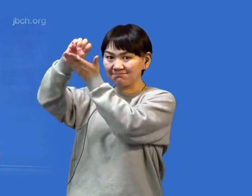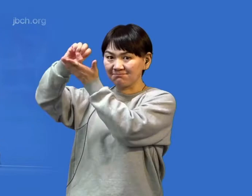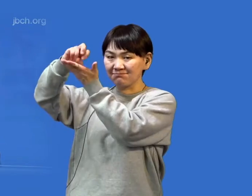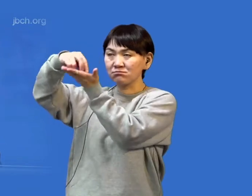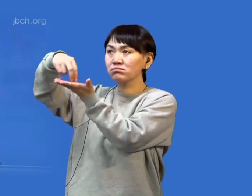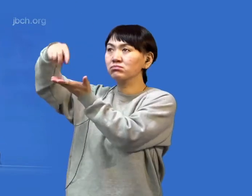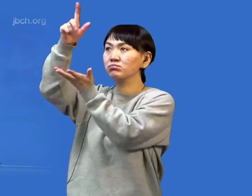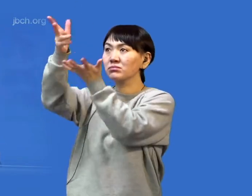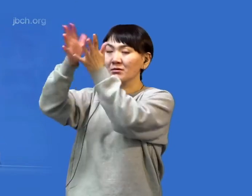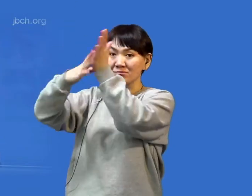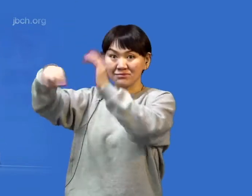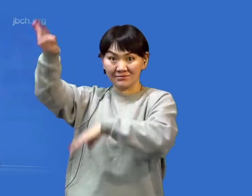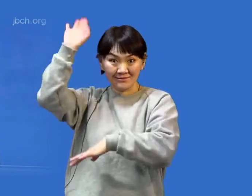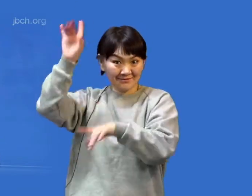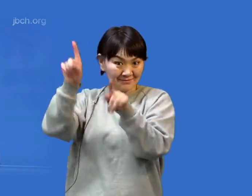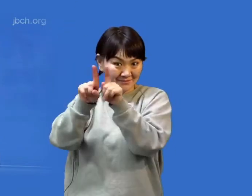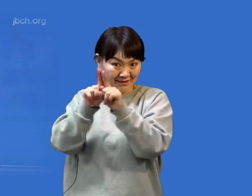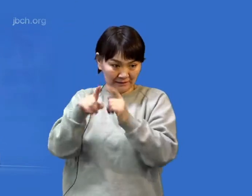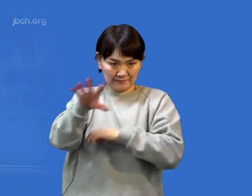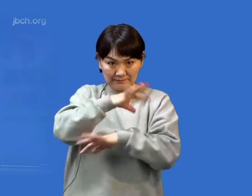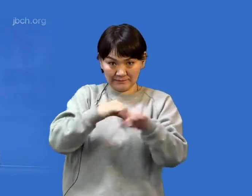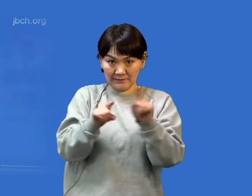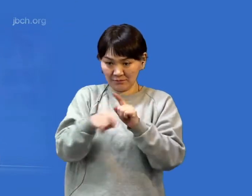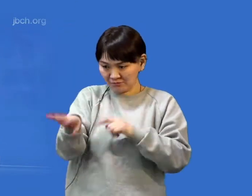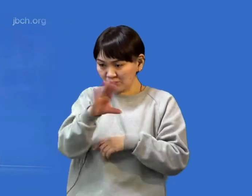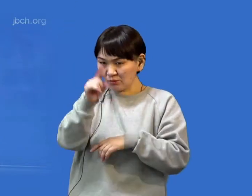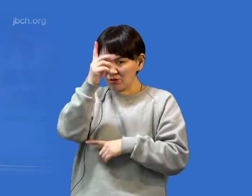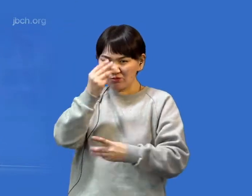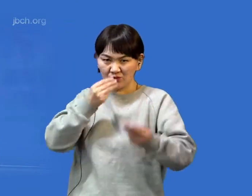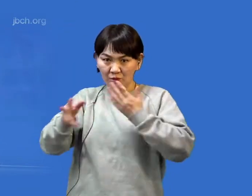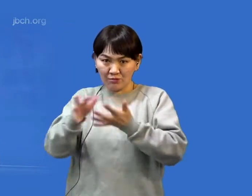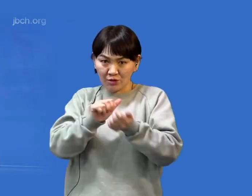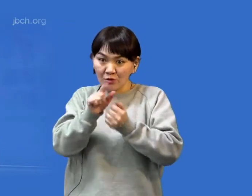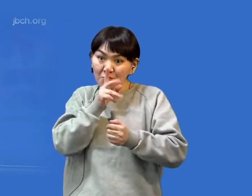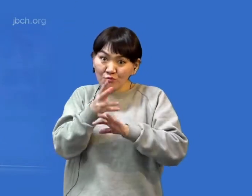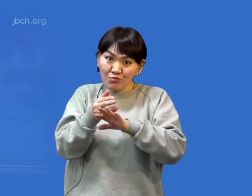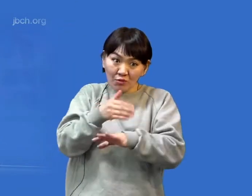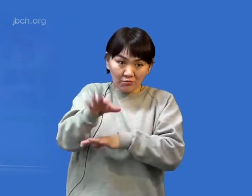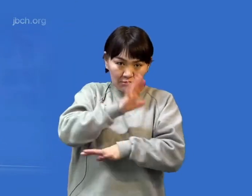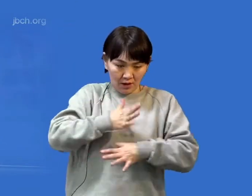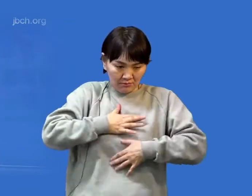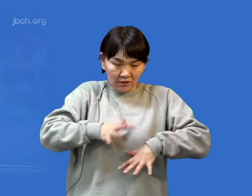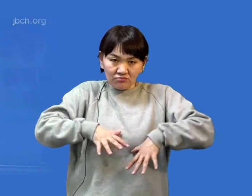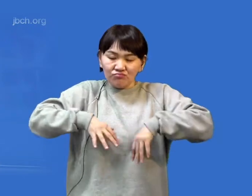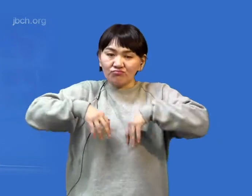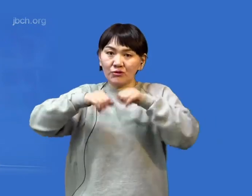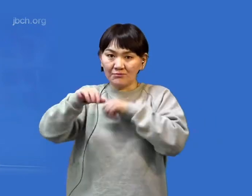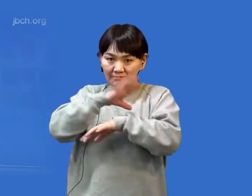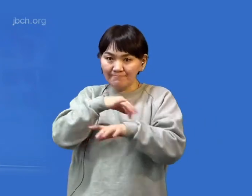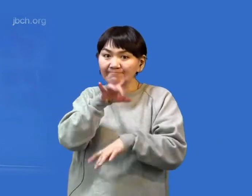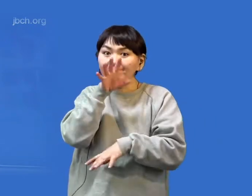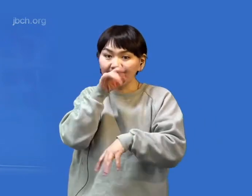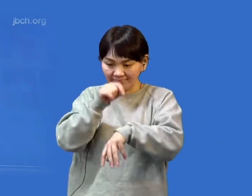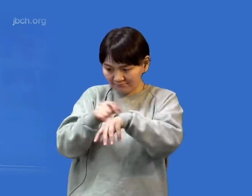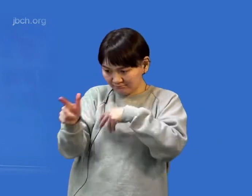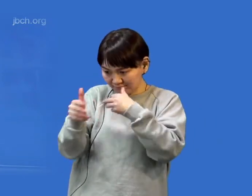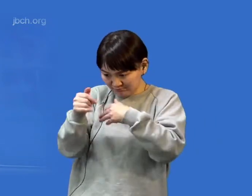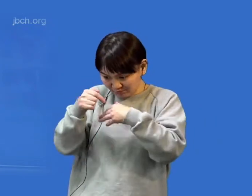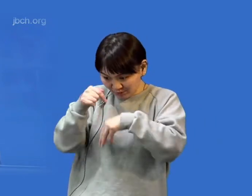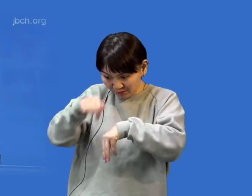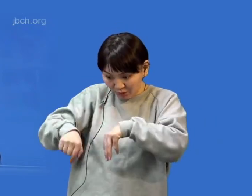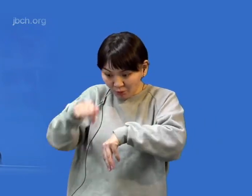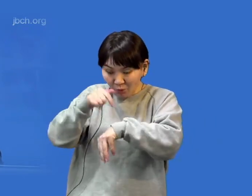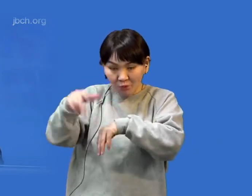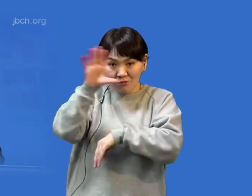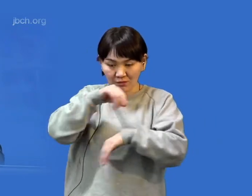өмнө амьд дээр эзнийг угтан авч болох тийм үед амьдарч байгаа гэж бодож байна.